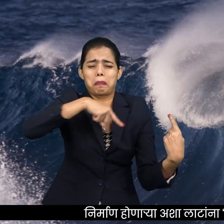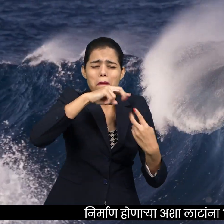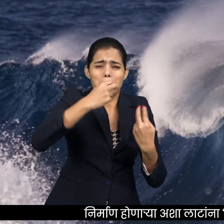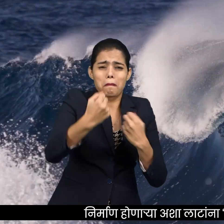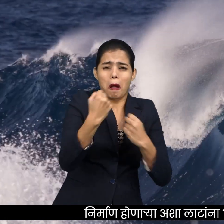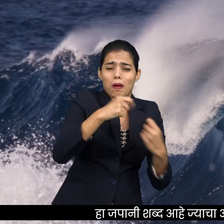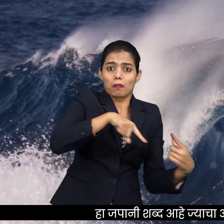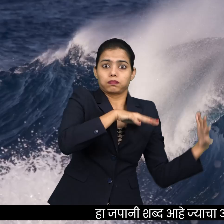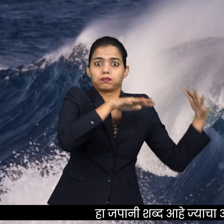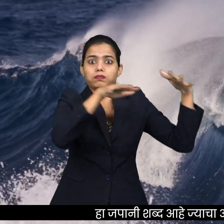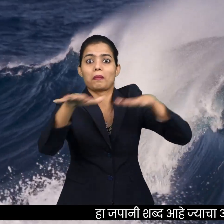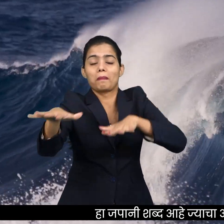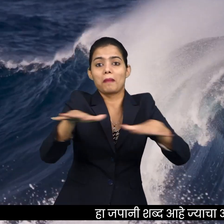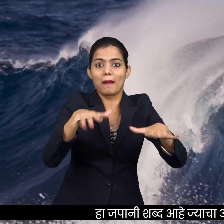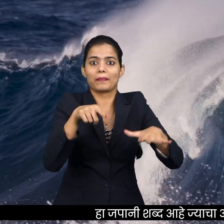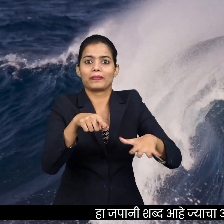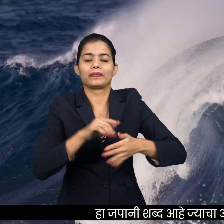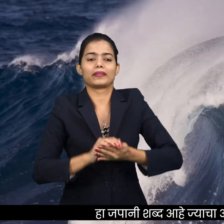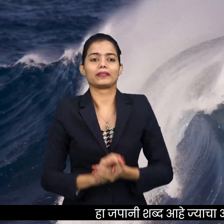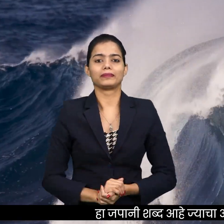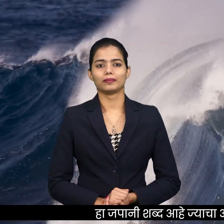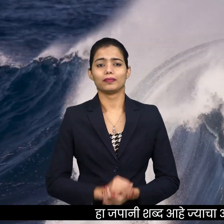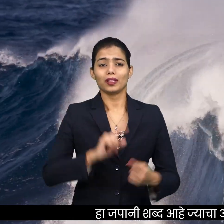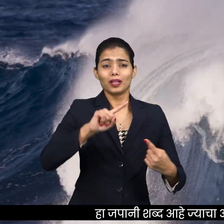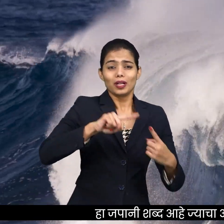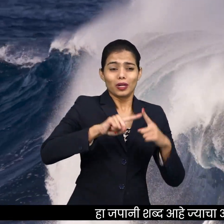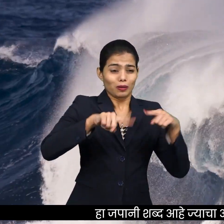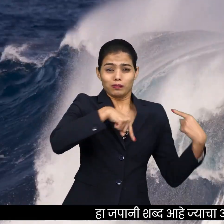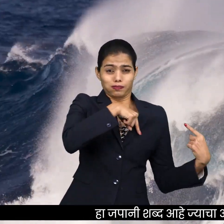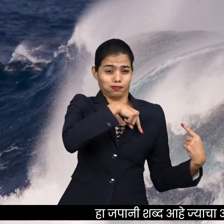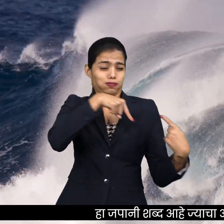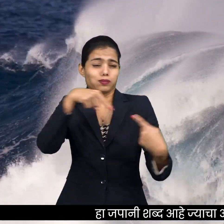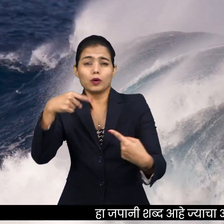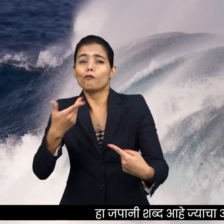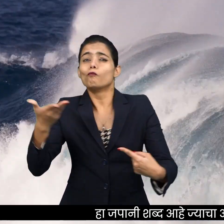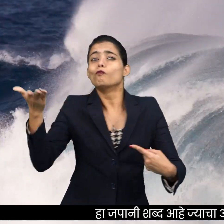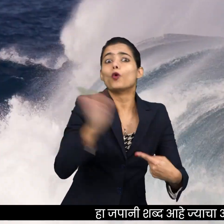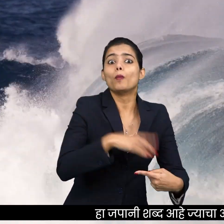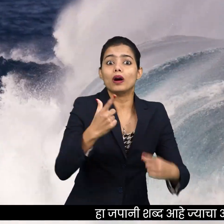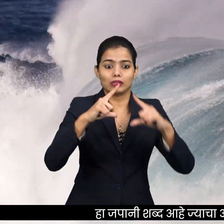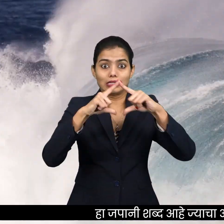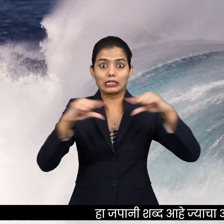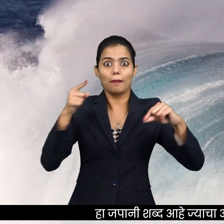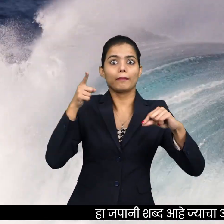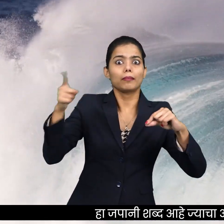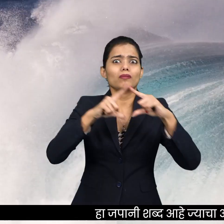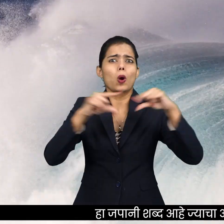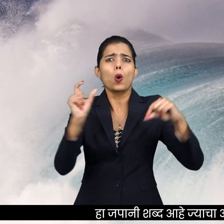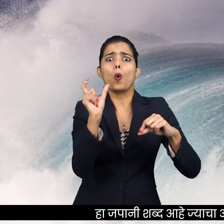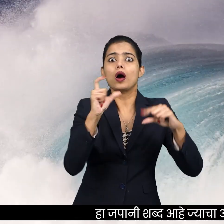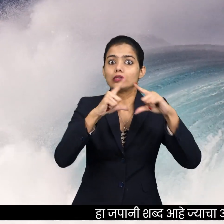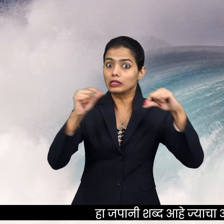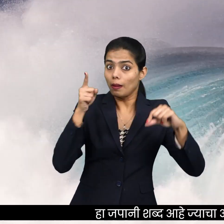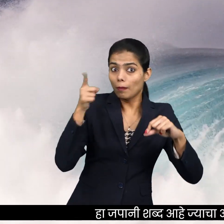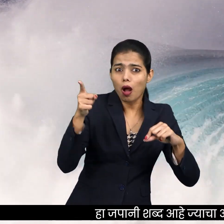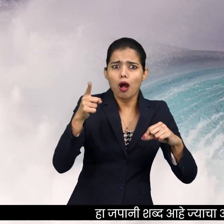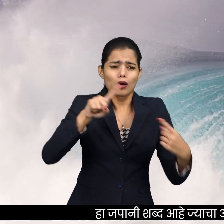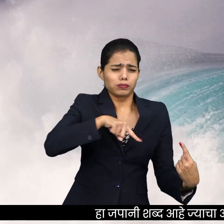म्हणतात. सुनामी हा जपानी शब्द आहे ज्याचा अर्थ बंदर लहरी असा